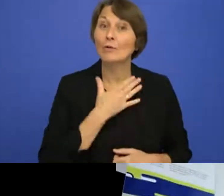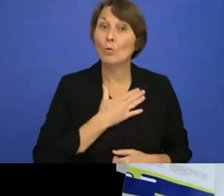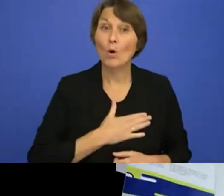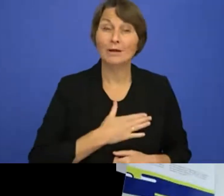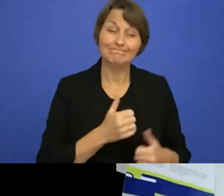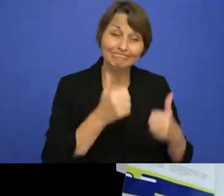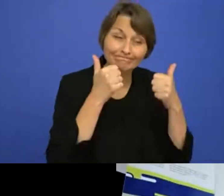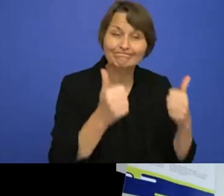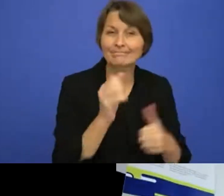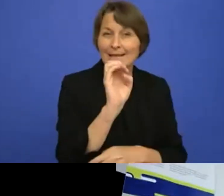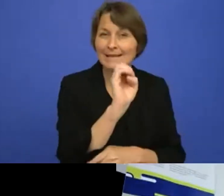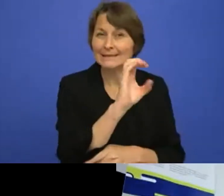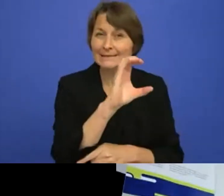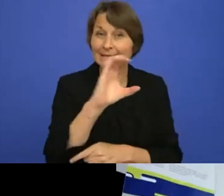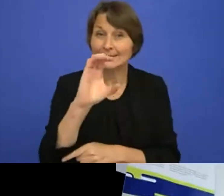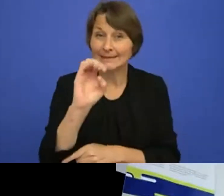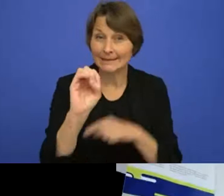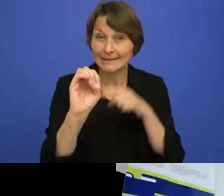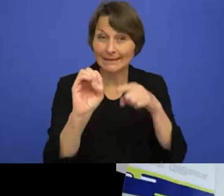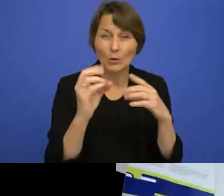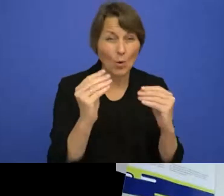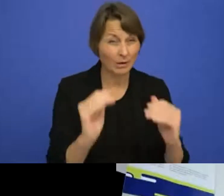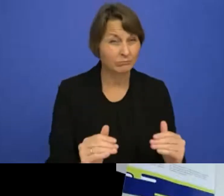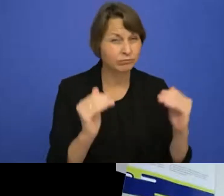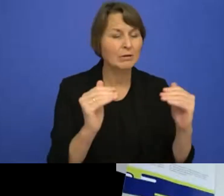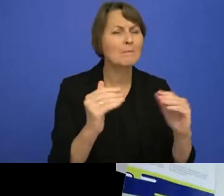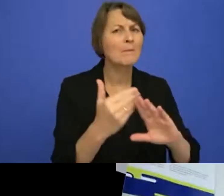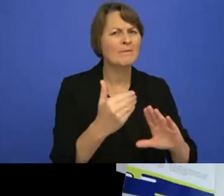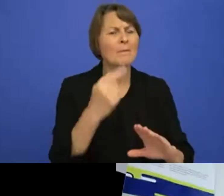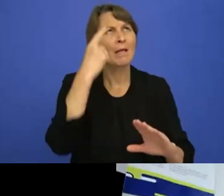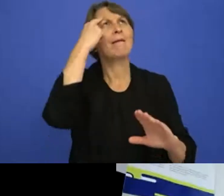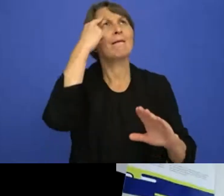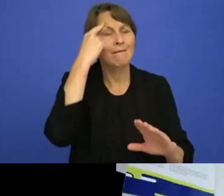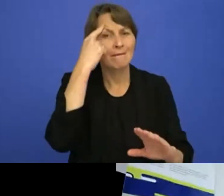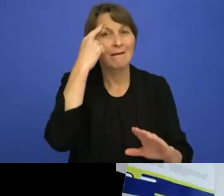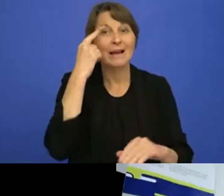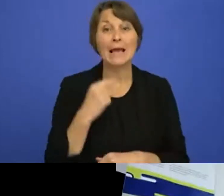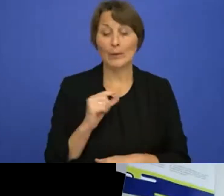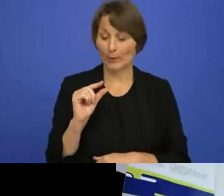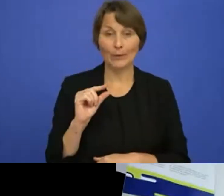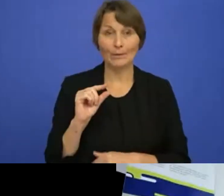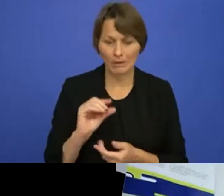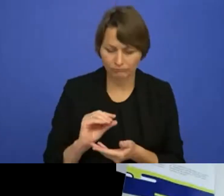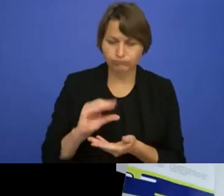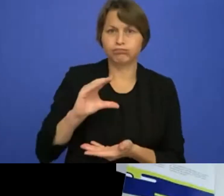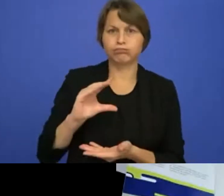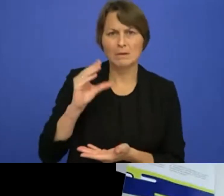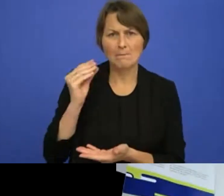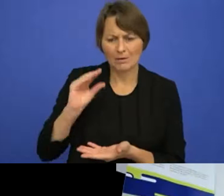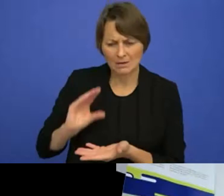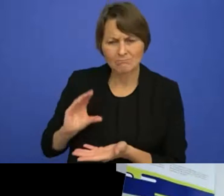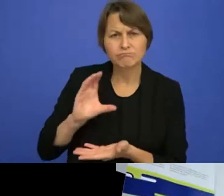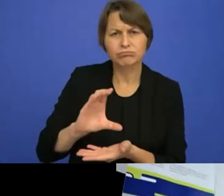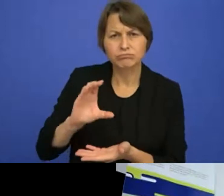Le PPE est l'investissement le plus valable, le plus précieux qui va avoir